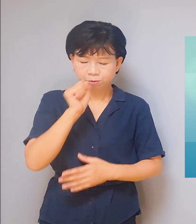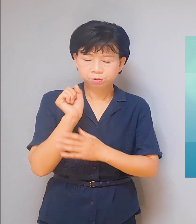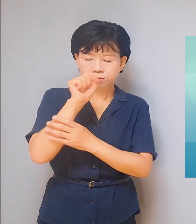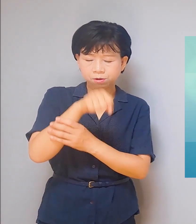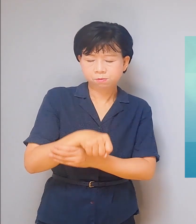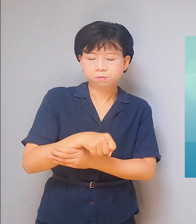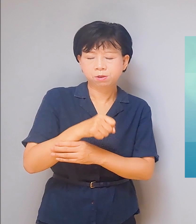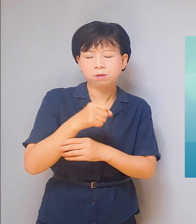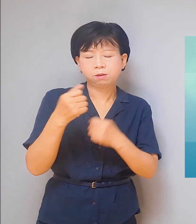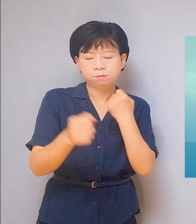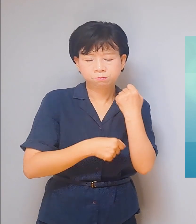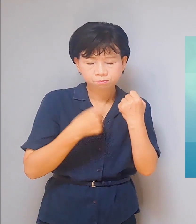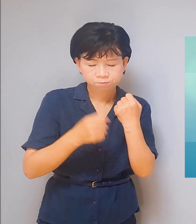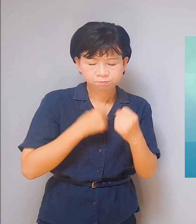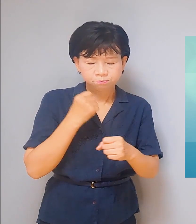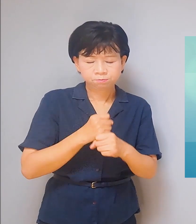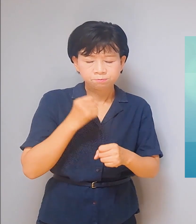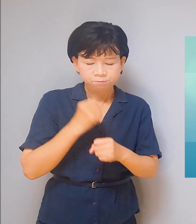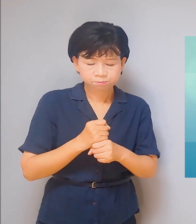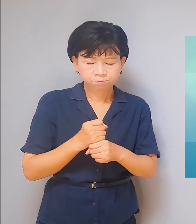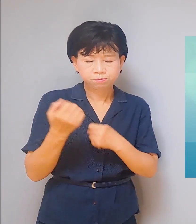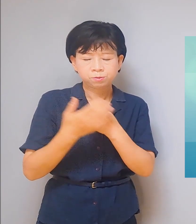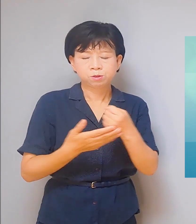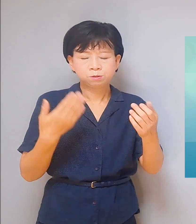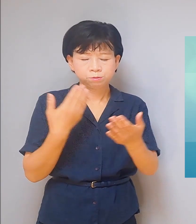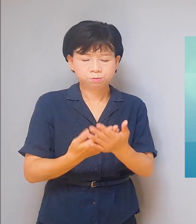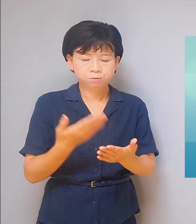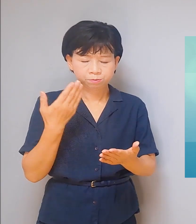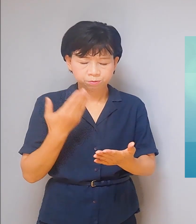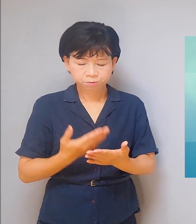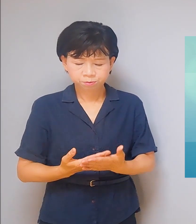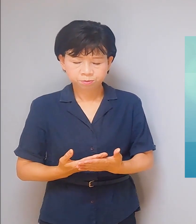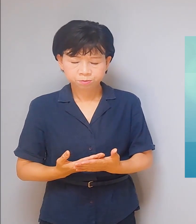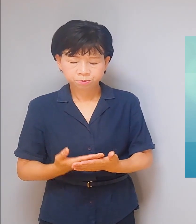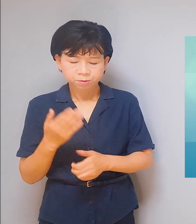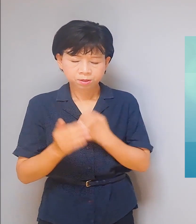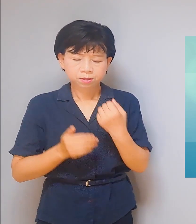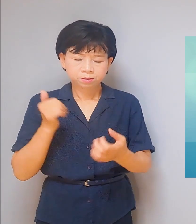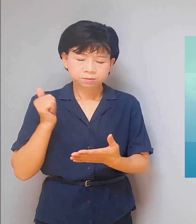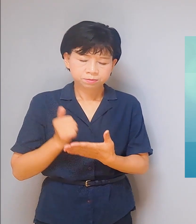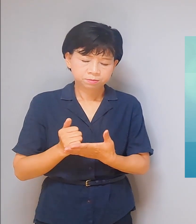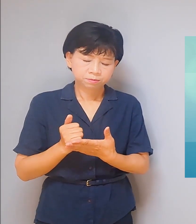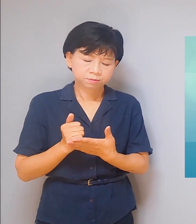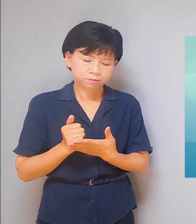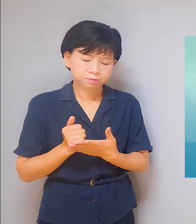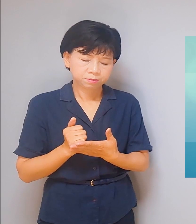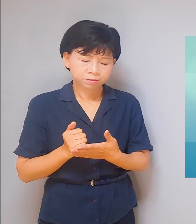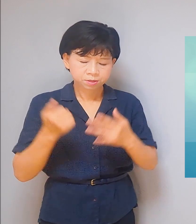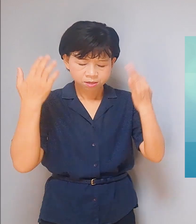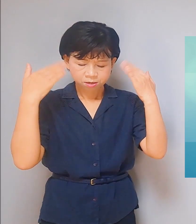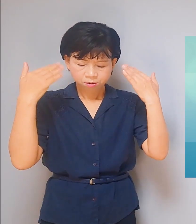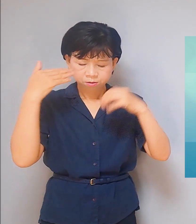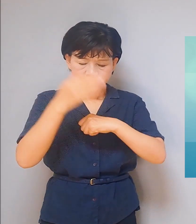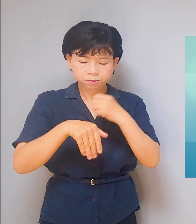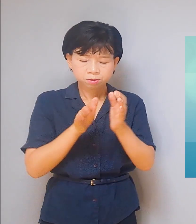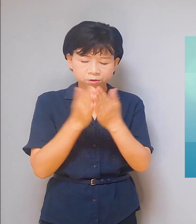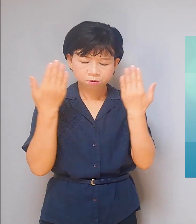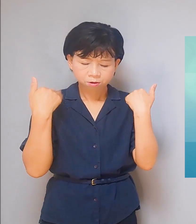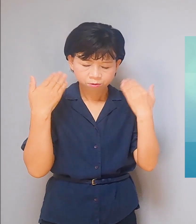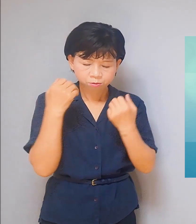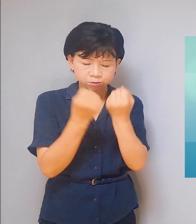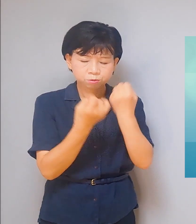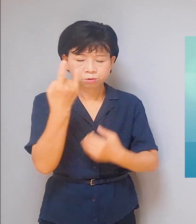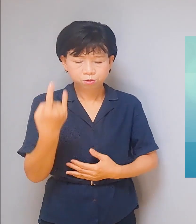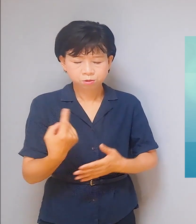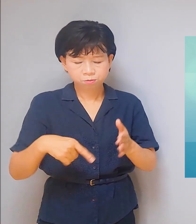열매를 맺을 수 있도록 은혜를 더하여 주옵소서. 하나님, 여름 성경학교와 수련회를 위해서